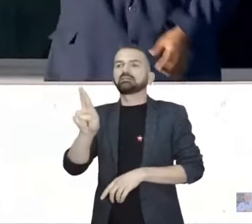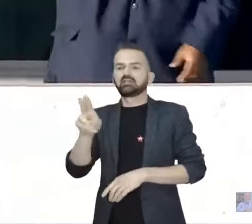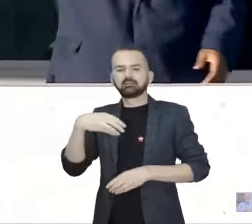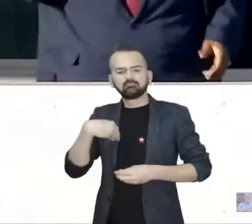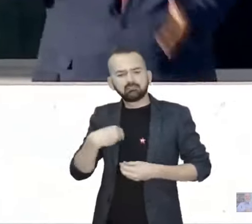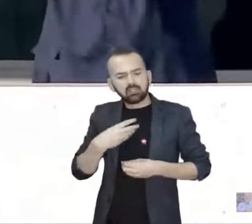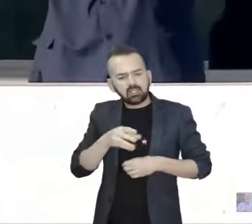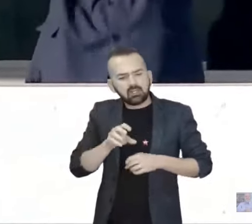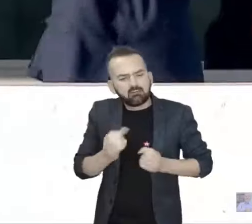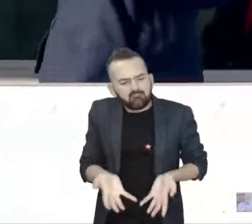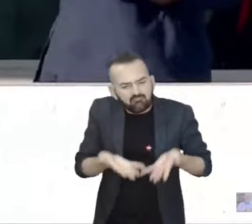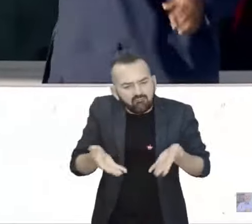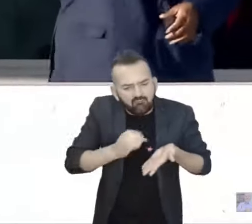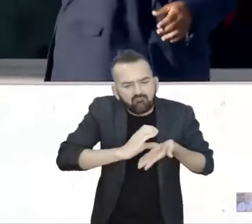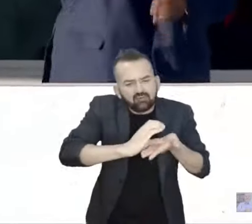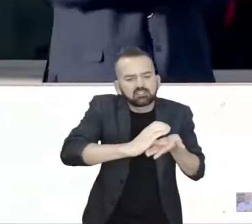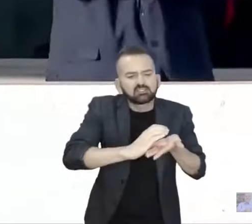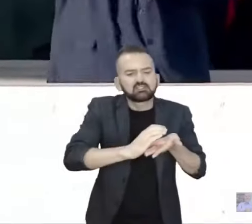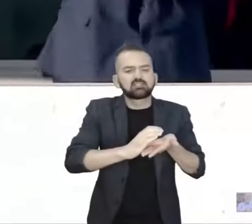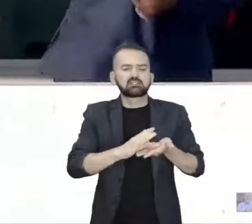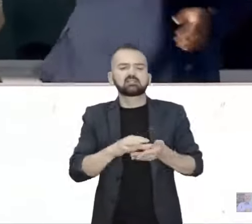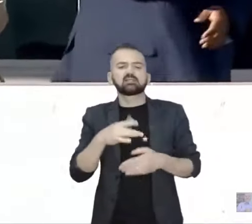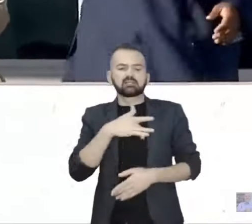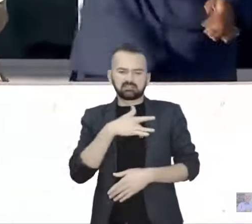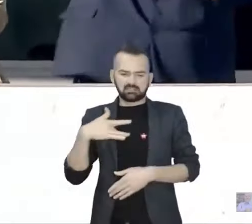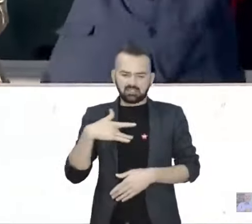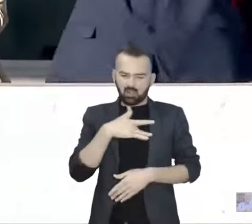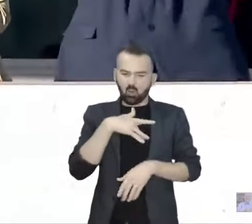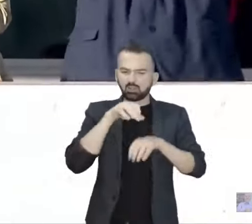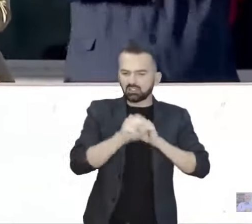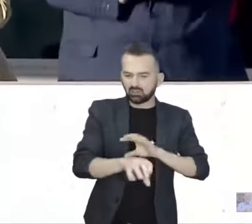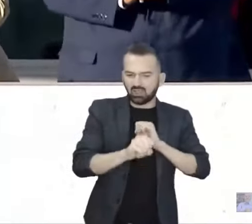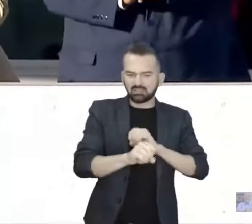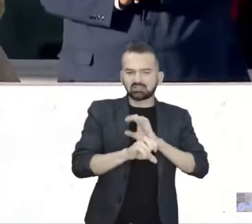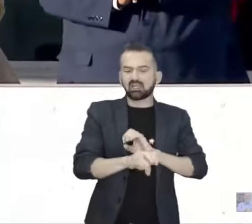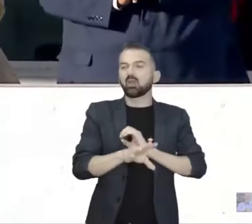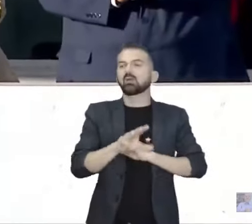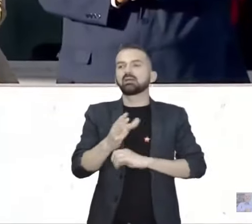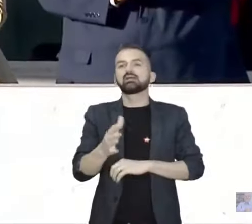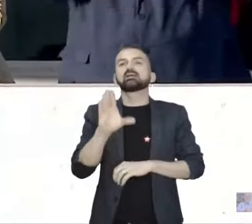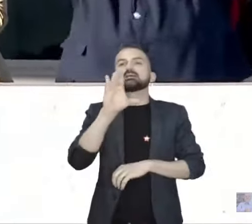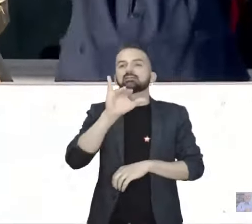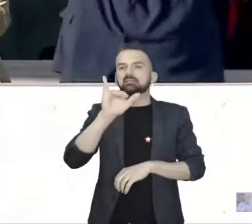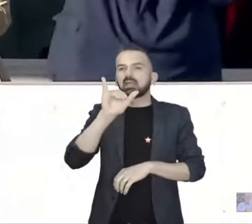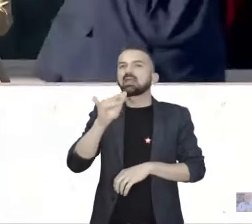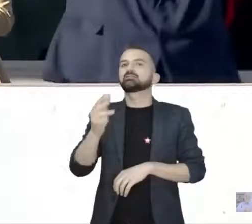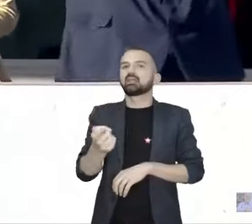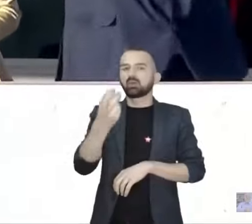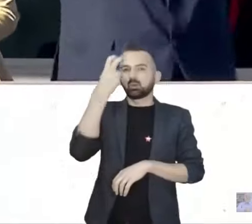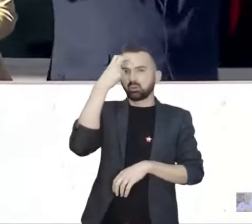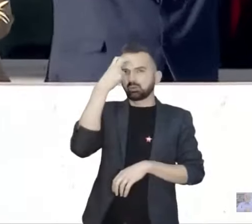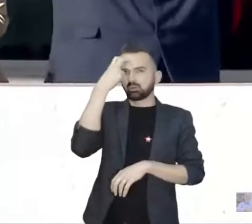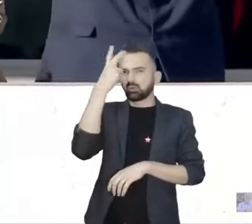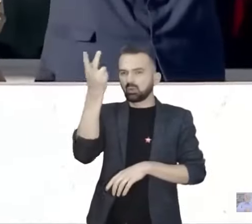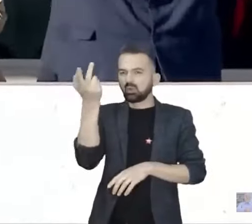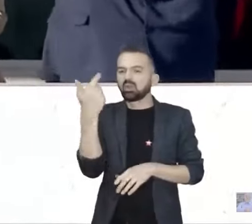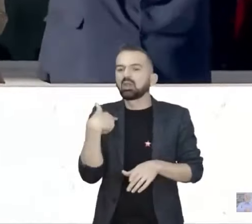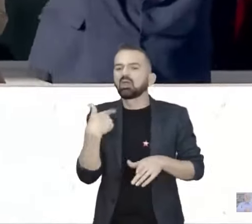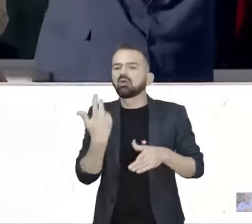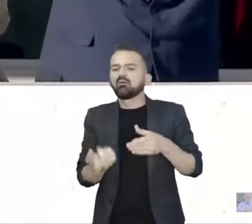educação, na ciência e na cultura. Retomar as obras de infraestrutura da Minha Casa Minha